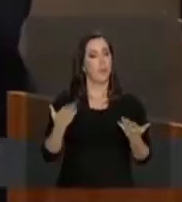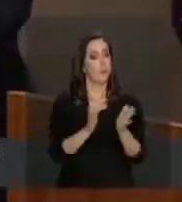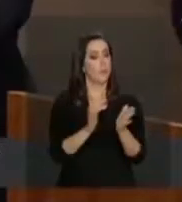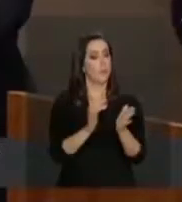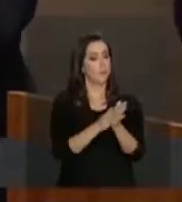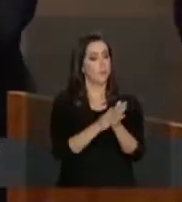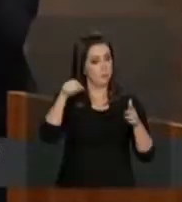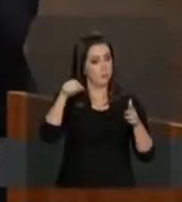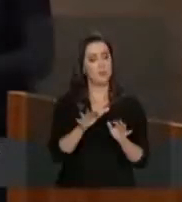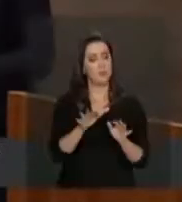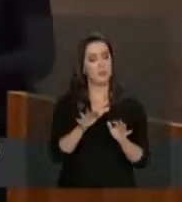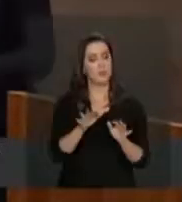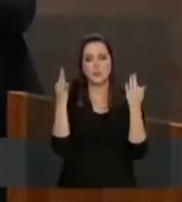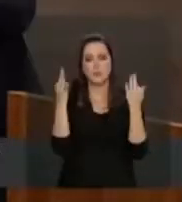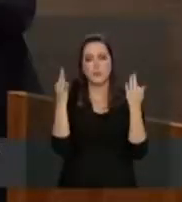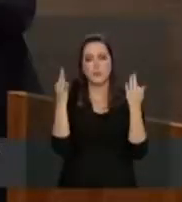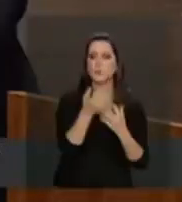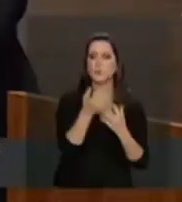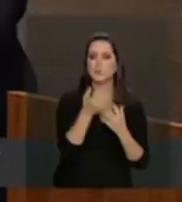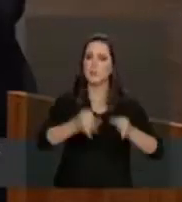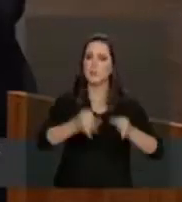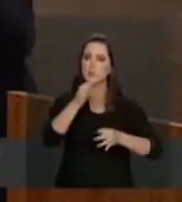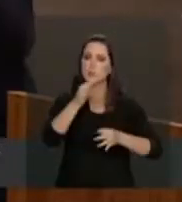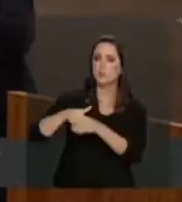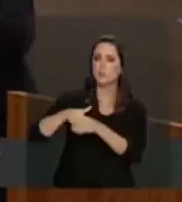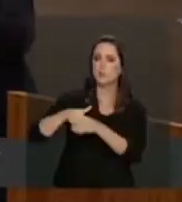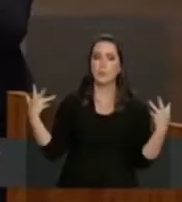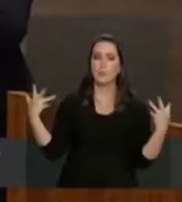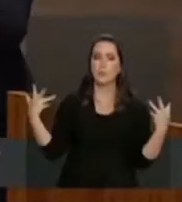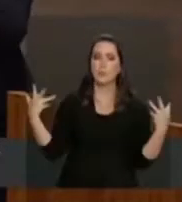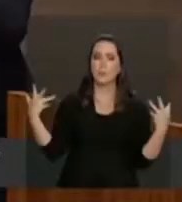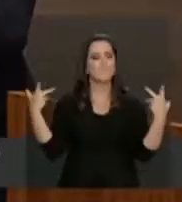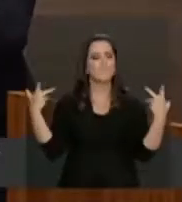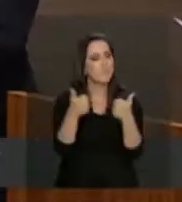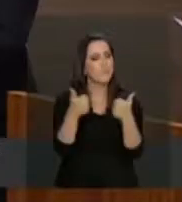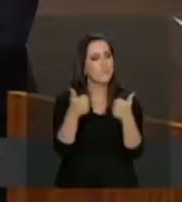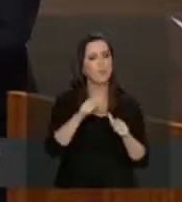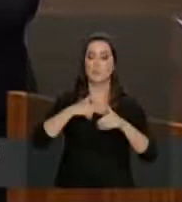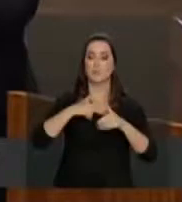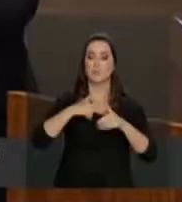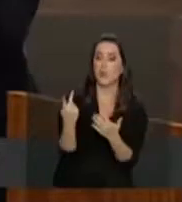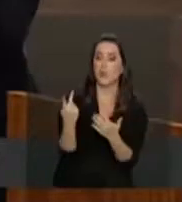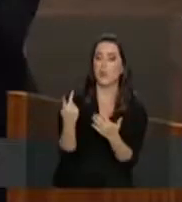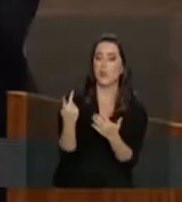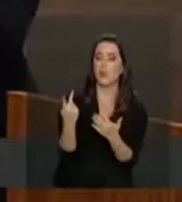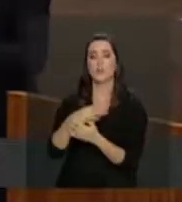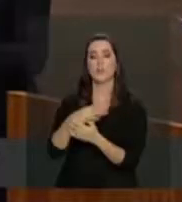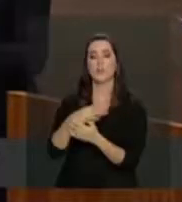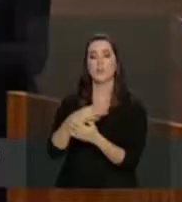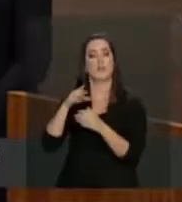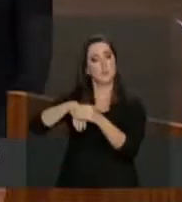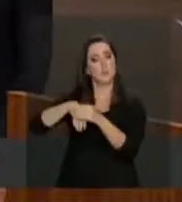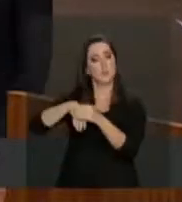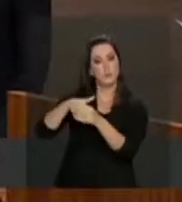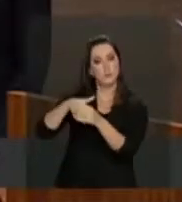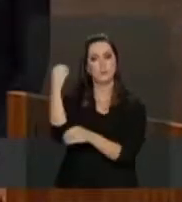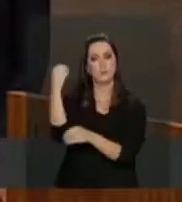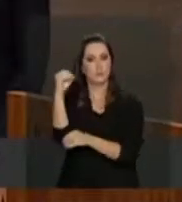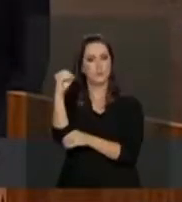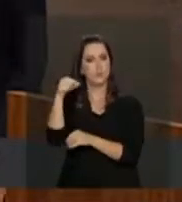Parabenizo aqui a família da Justiça Eleitoral pelo extraordinário trabalho realizado nas eleições de outubro do corrente